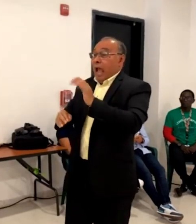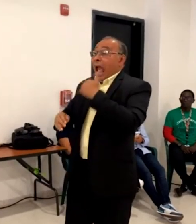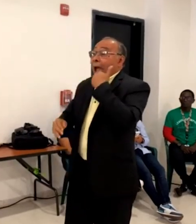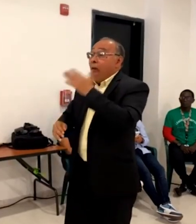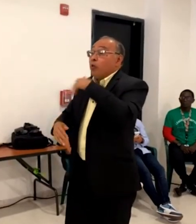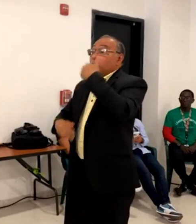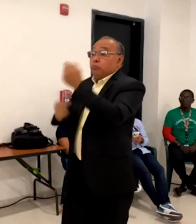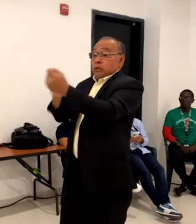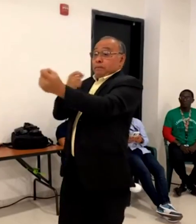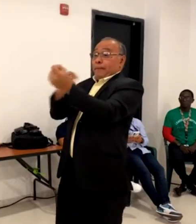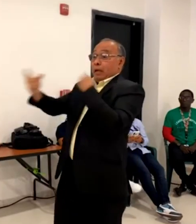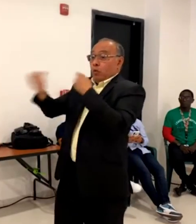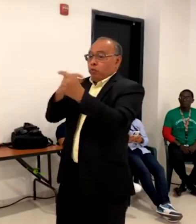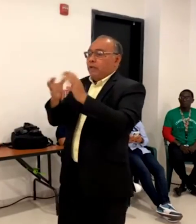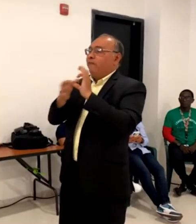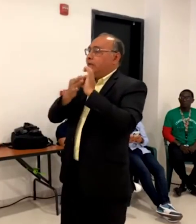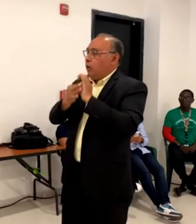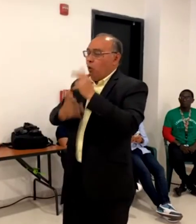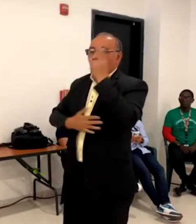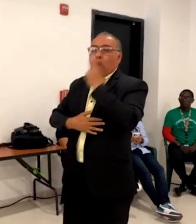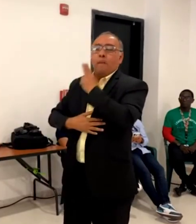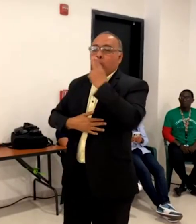quienes estarán